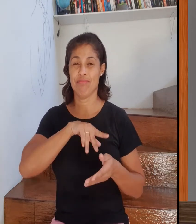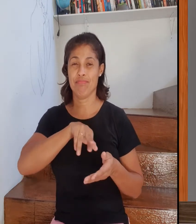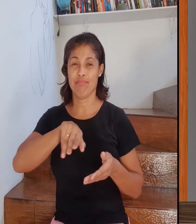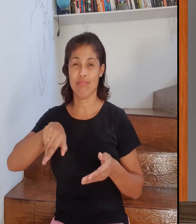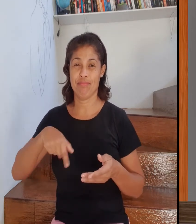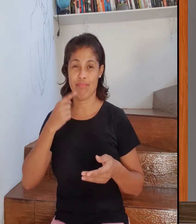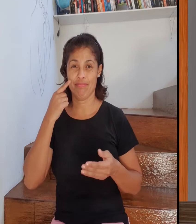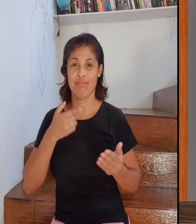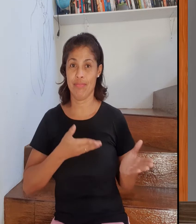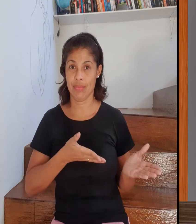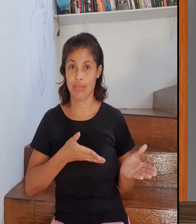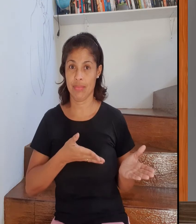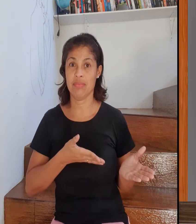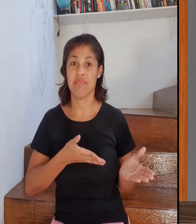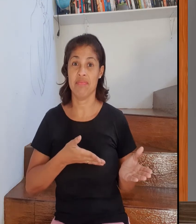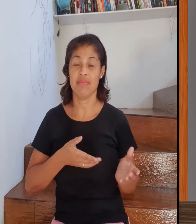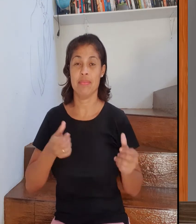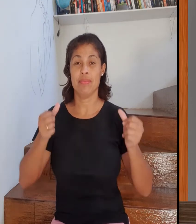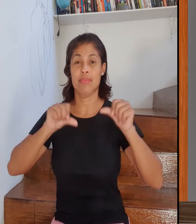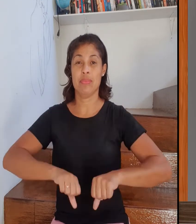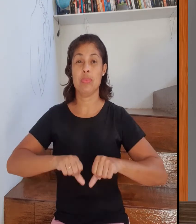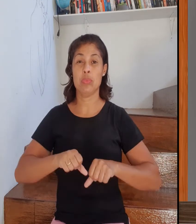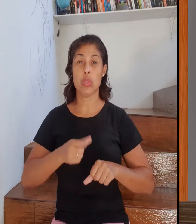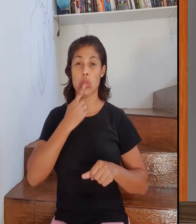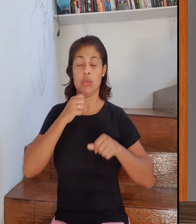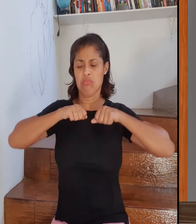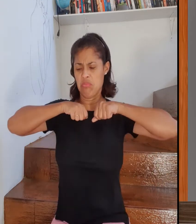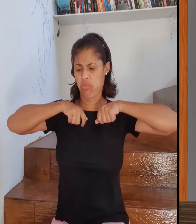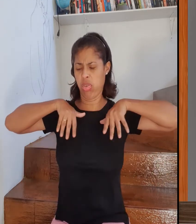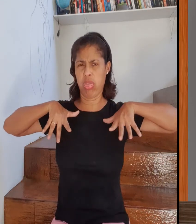a varfarina, aumentando o risco de hemorragia.